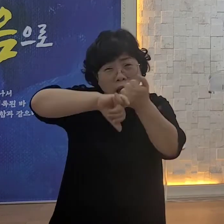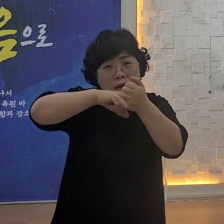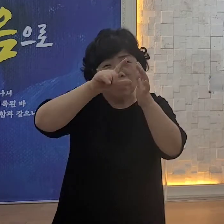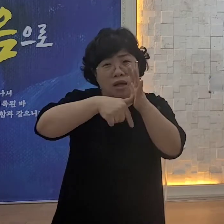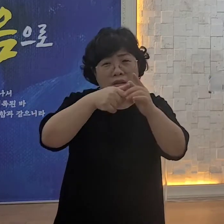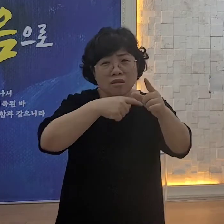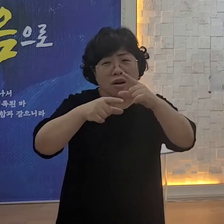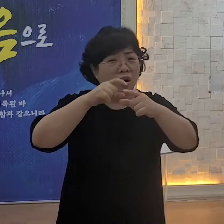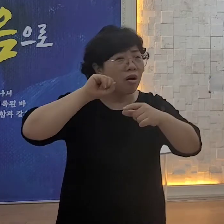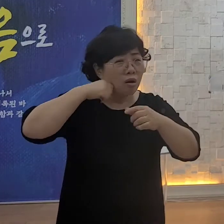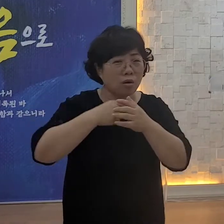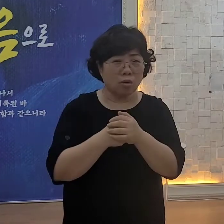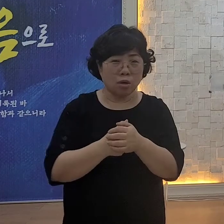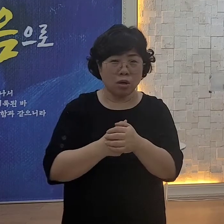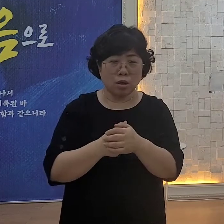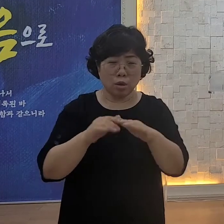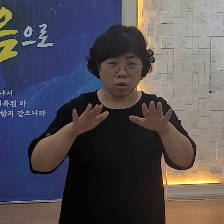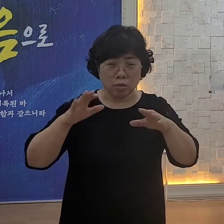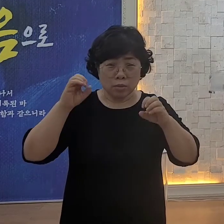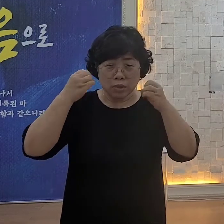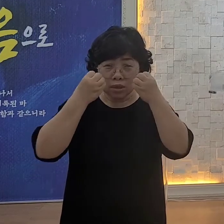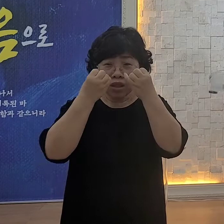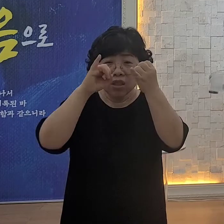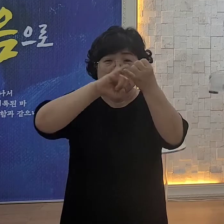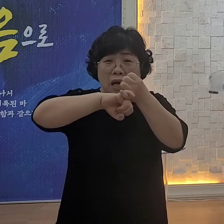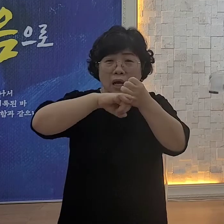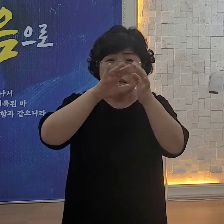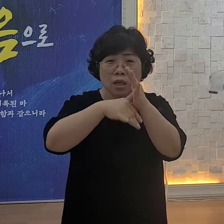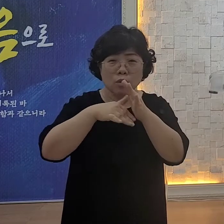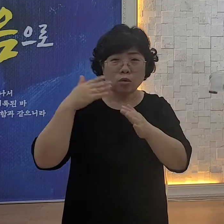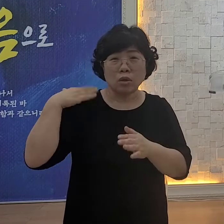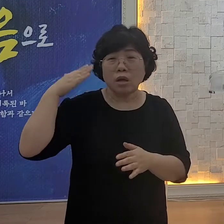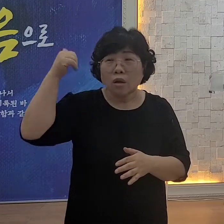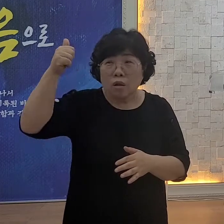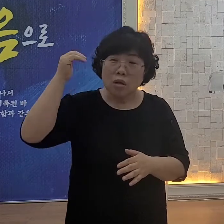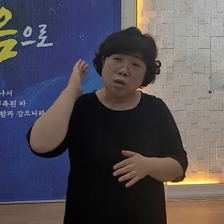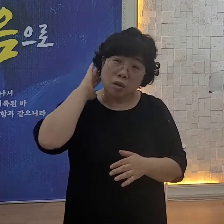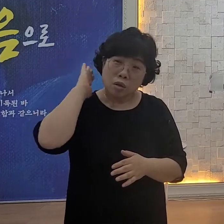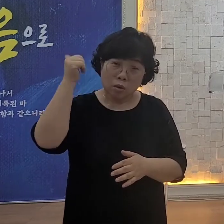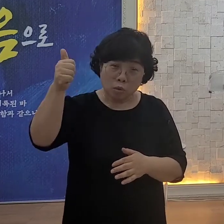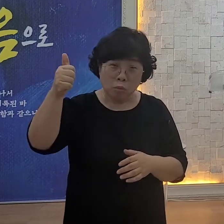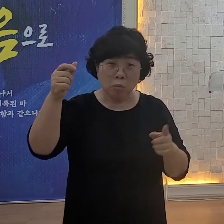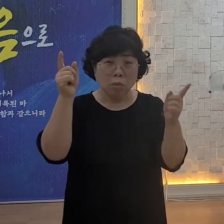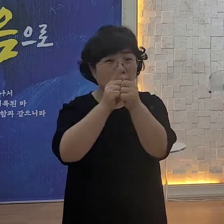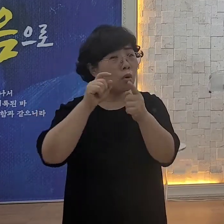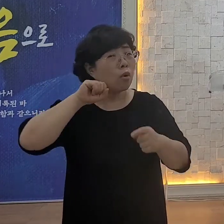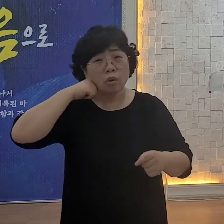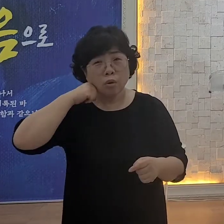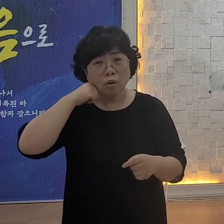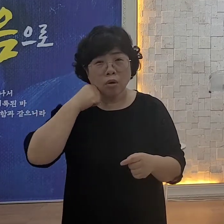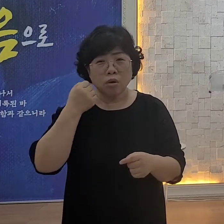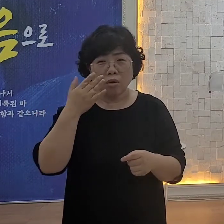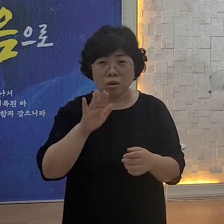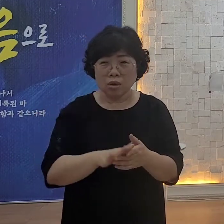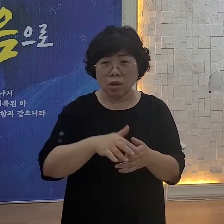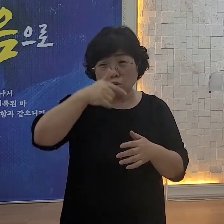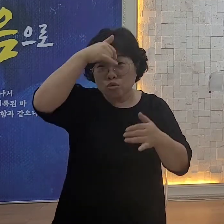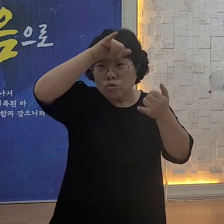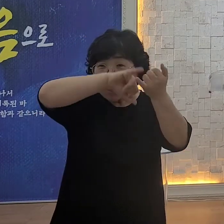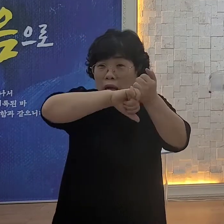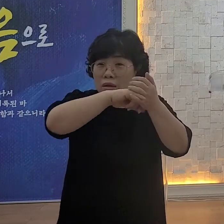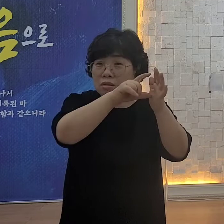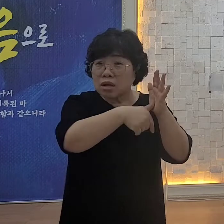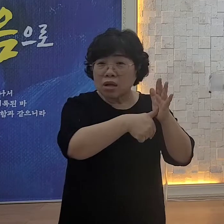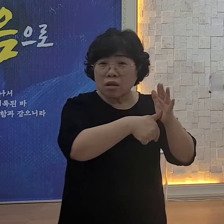개방된 시대이지만 사장님이라 시장님이라 대통령 만나는 거 우리 어렵습니다. 그런데 그 구약 시대에는